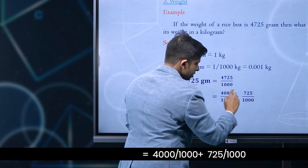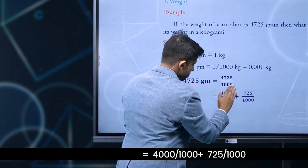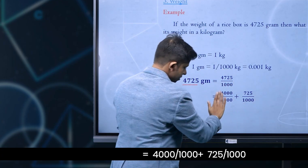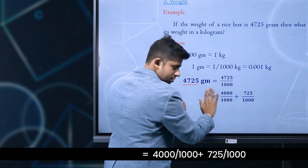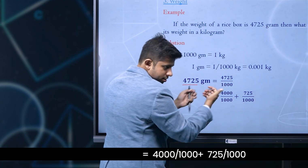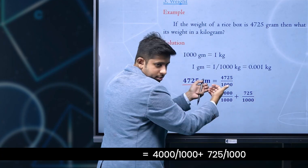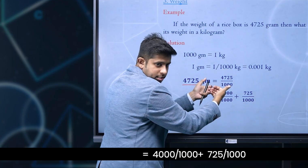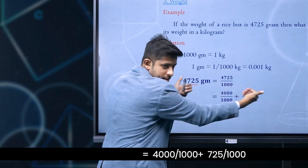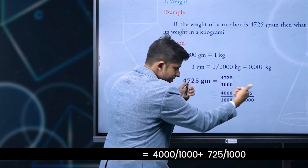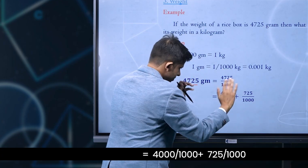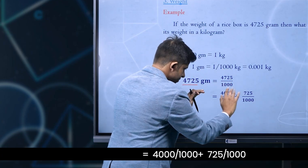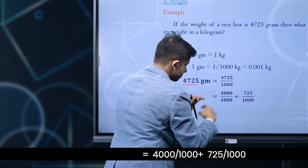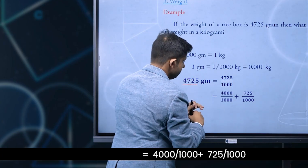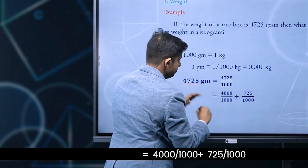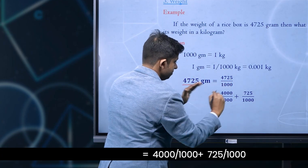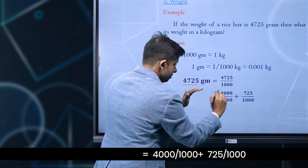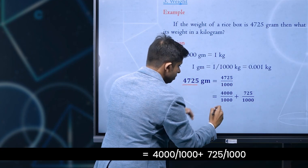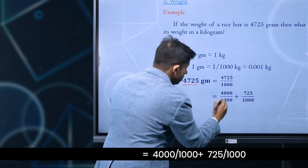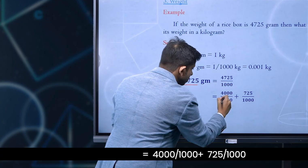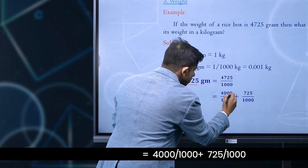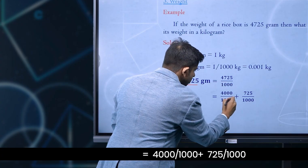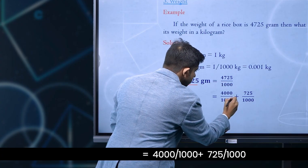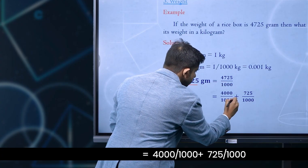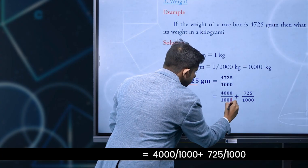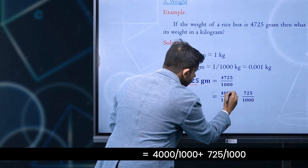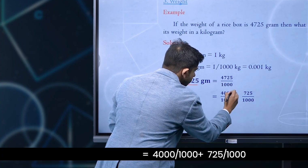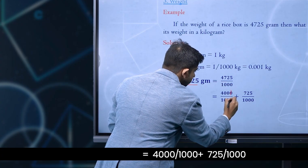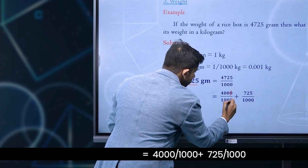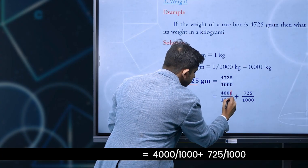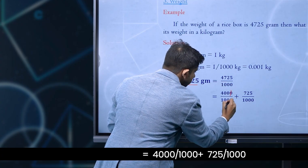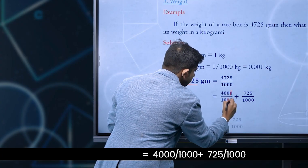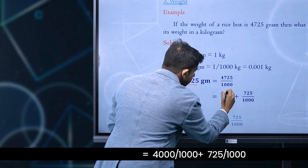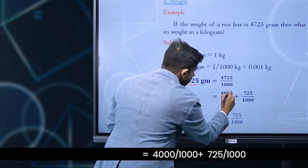बरोबर 4000 भागिले 1000 अधिक 725 भागिले 1000